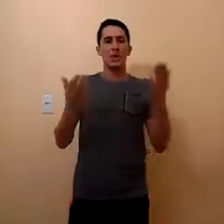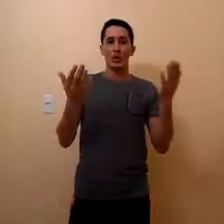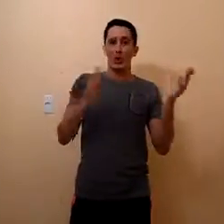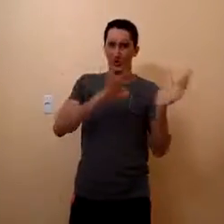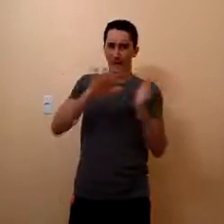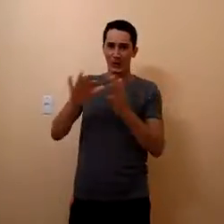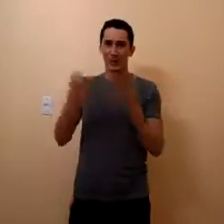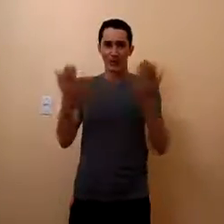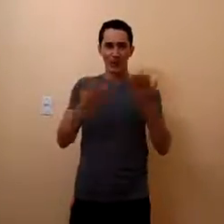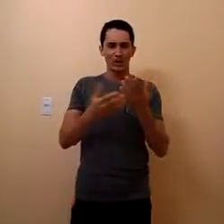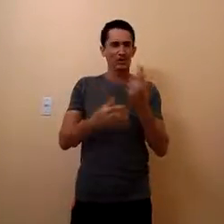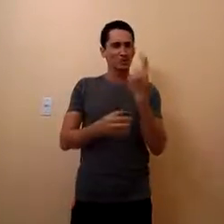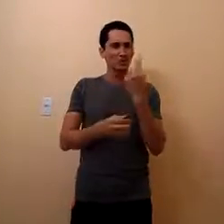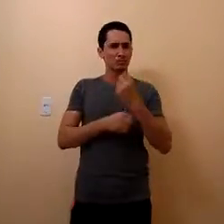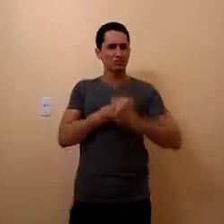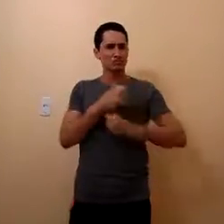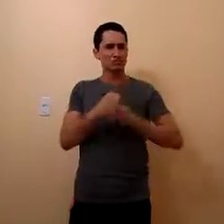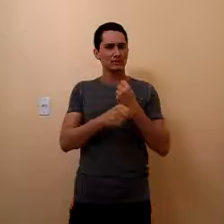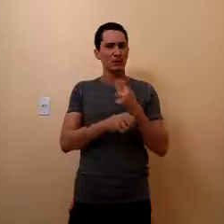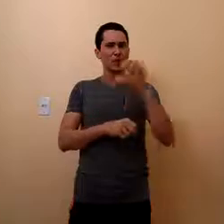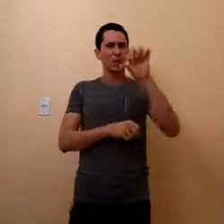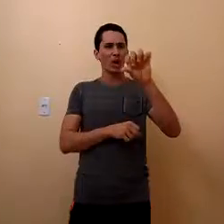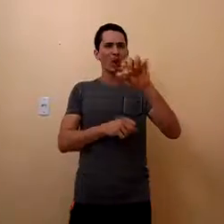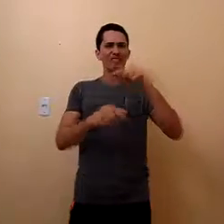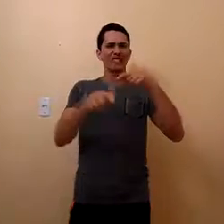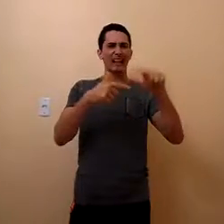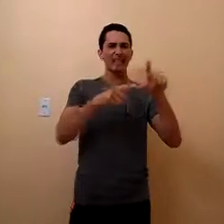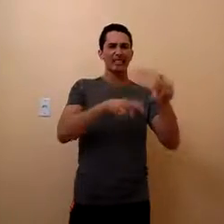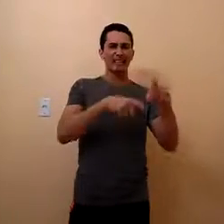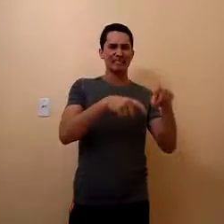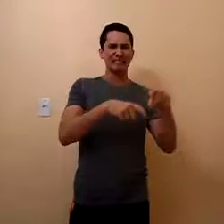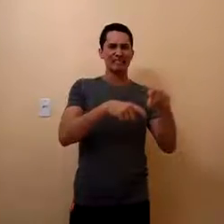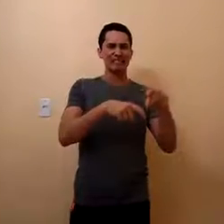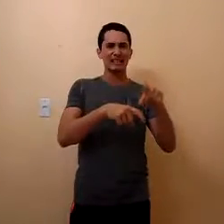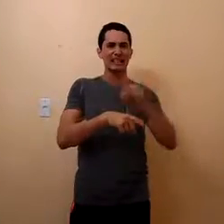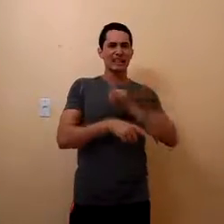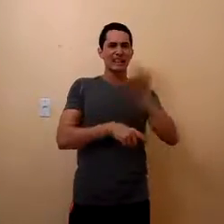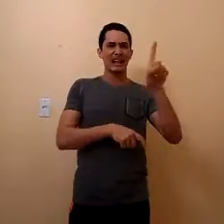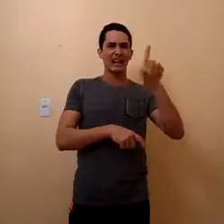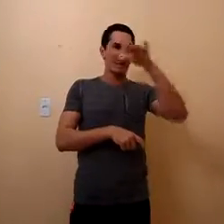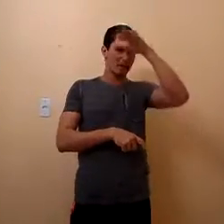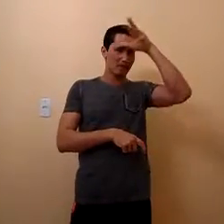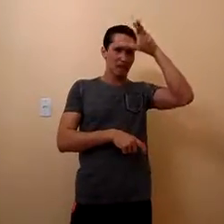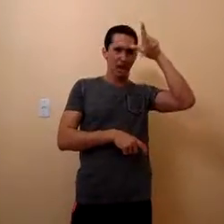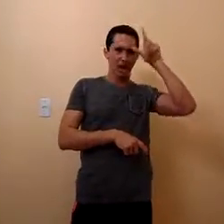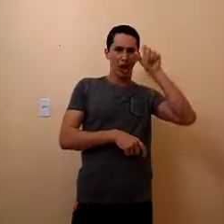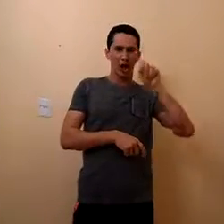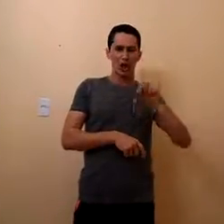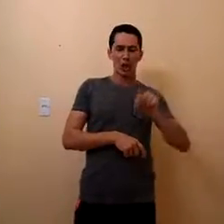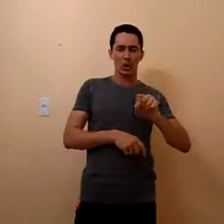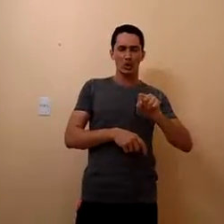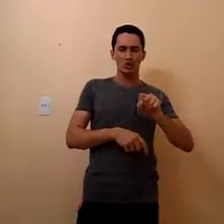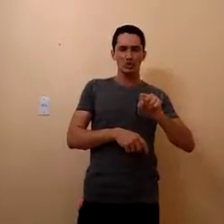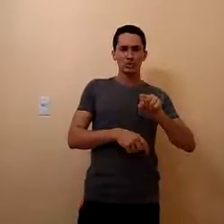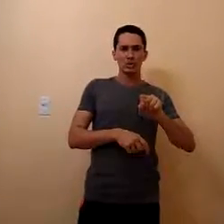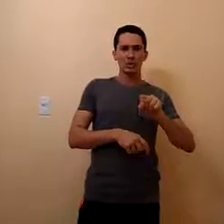o assassinato de 9 trabalhadores rurais no assentamento agrário em Mato Grosso. O acusado de ser o mandante